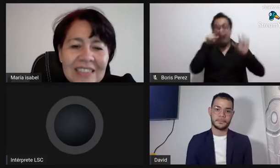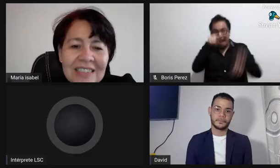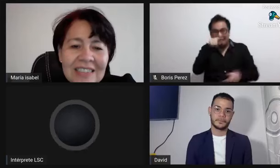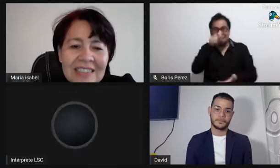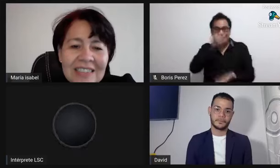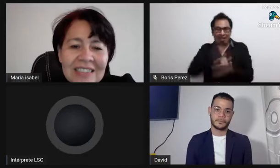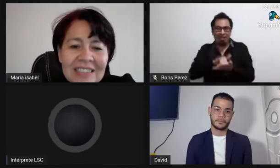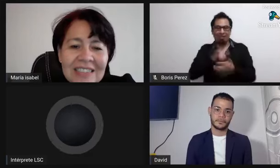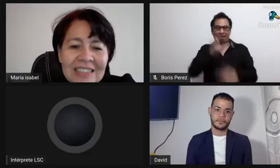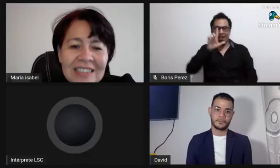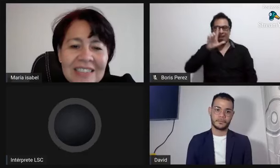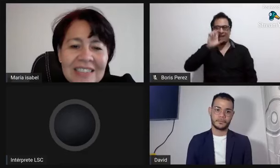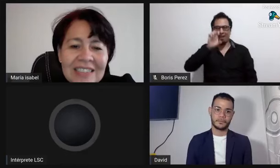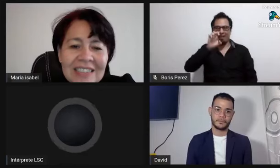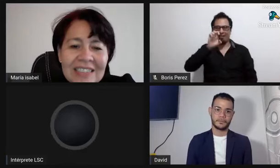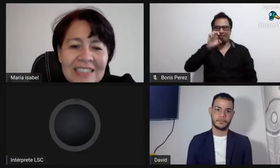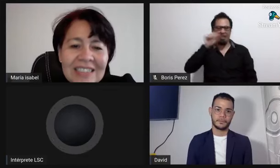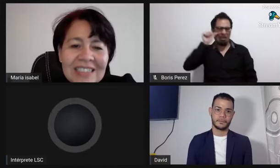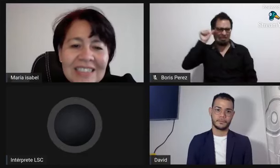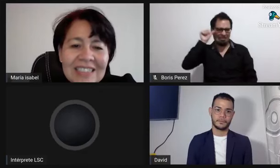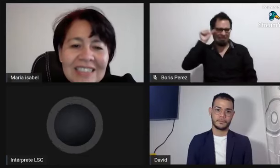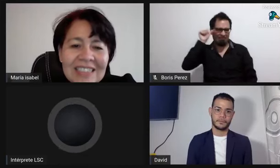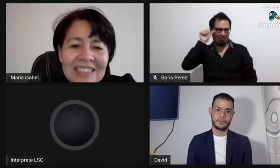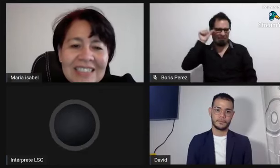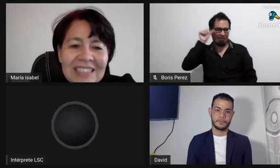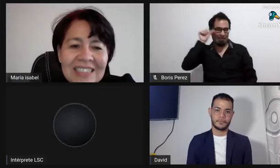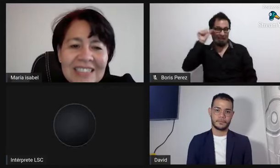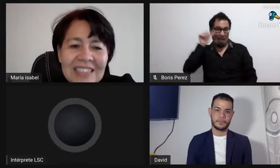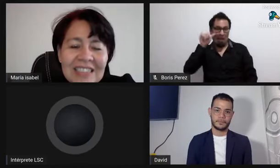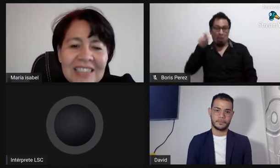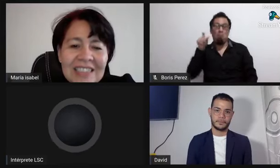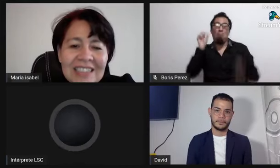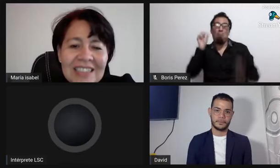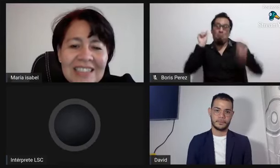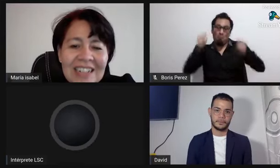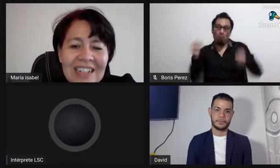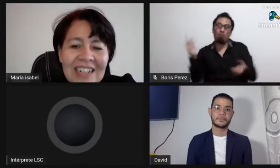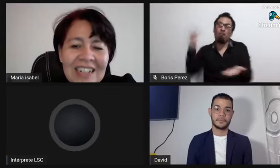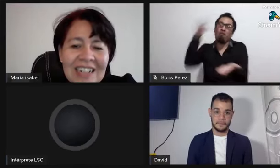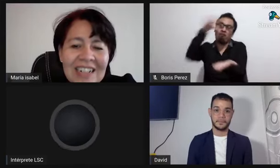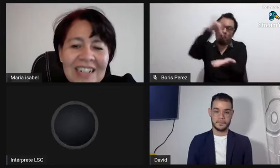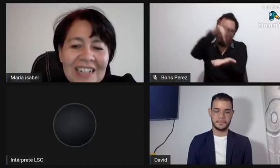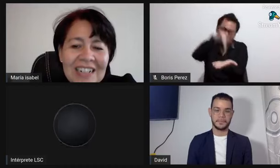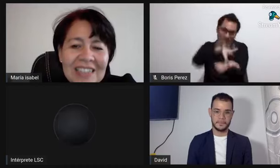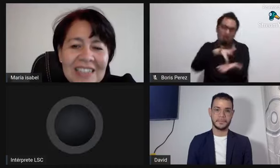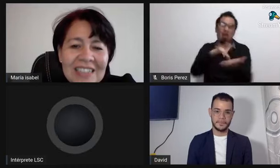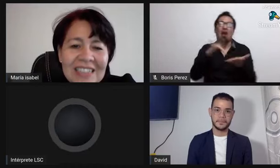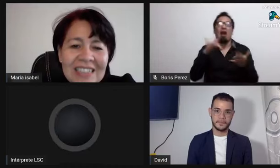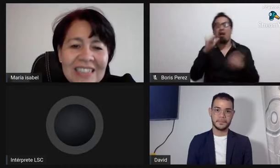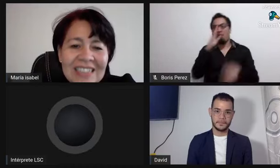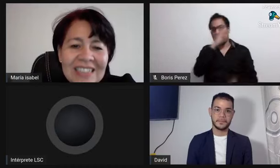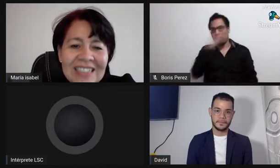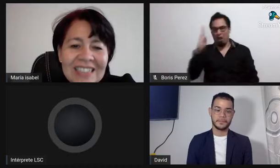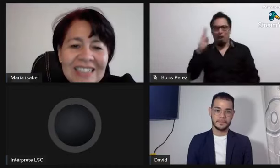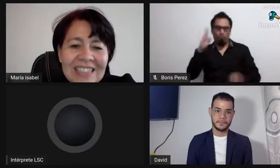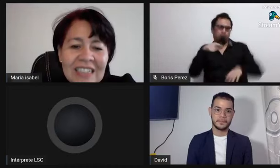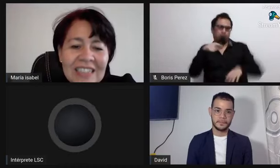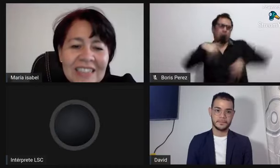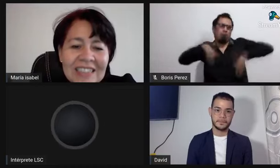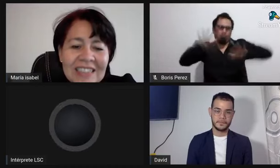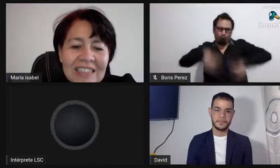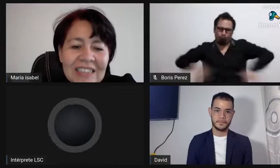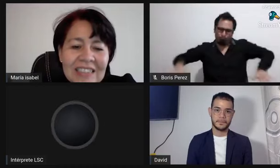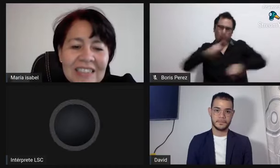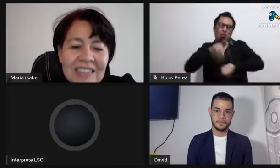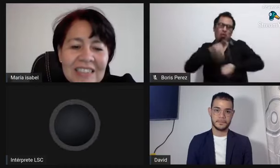pero ya cuando la biblioteca disponga podemos ir a la biblioteca y allá